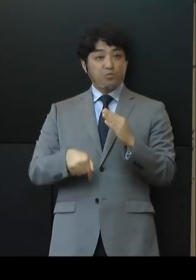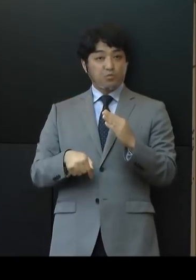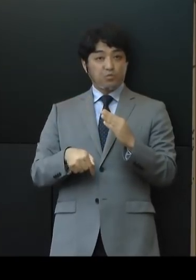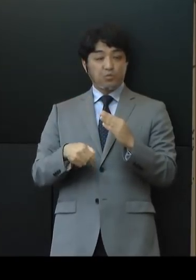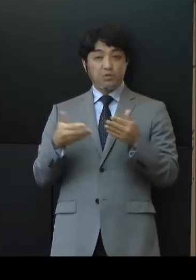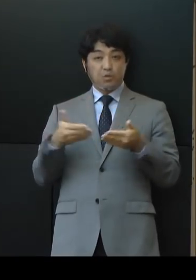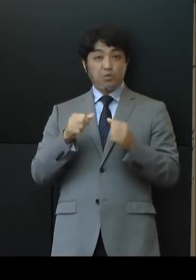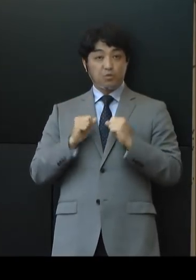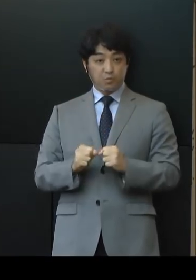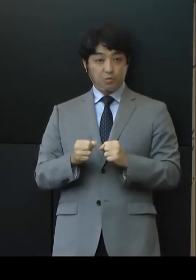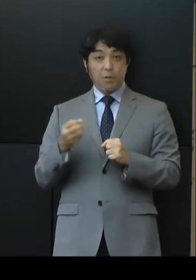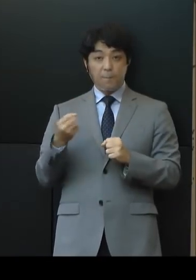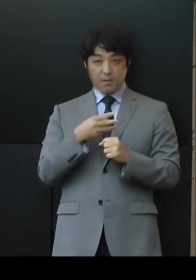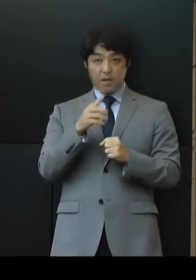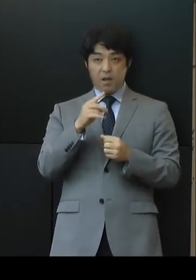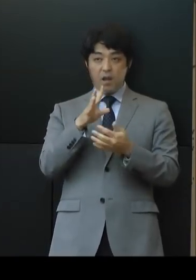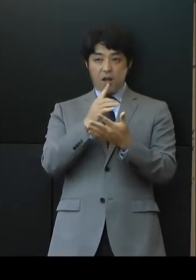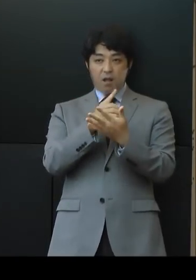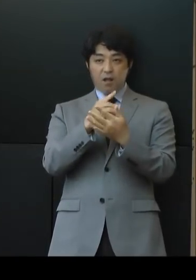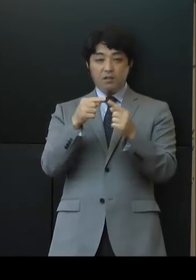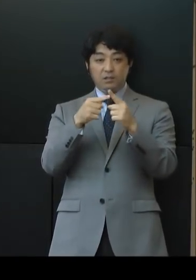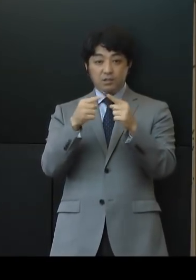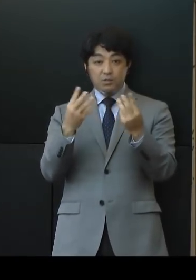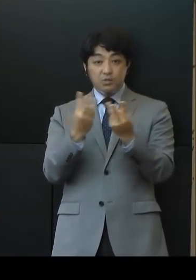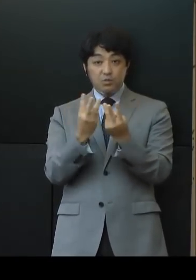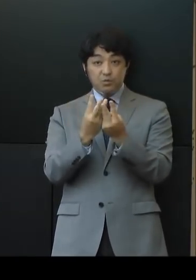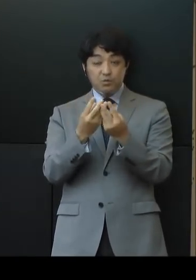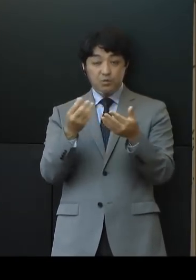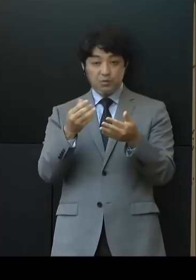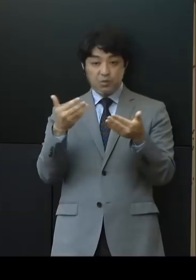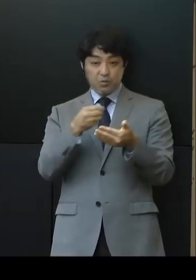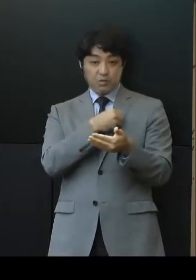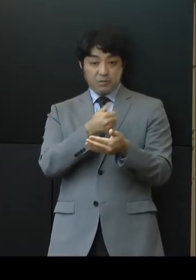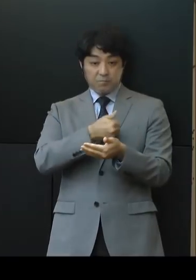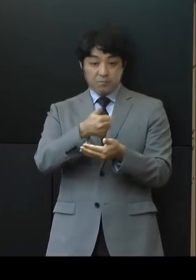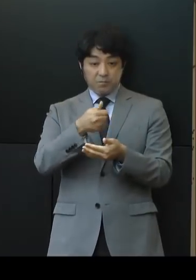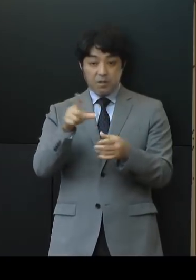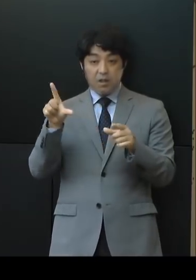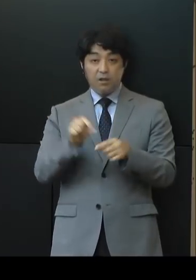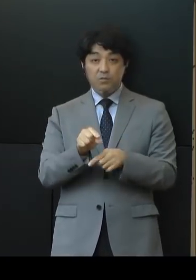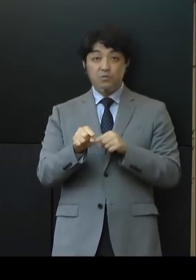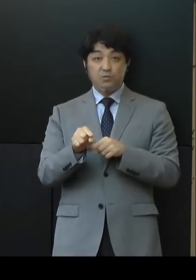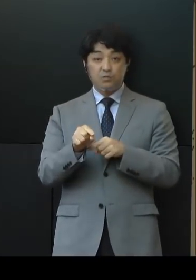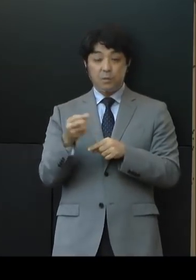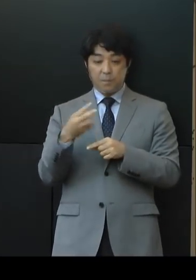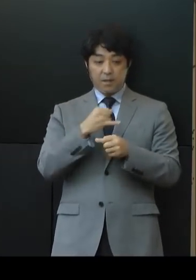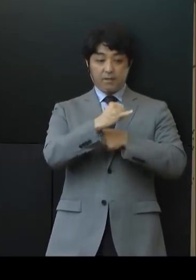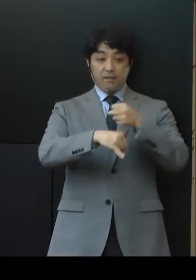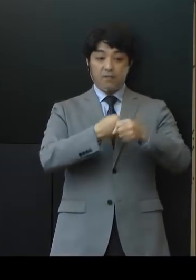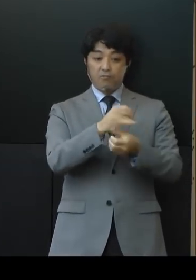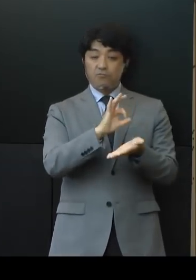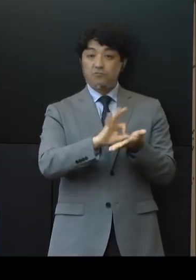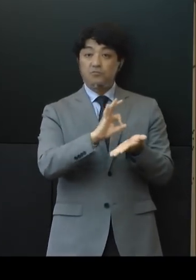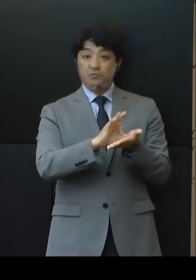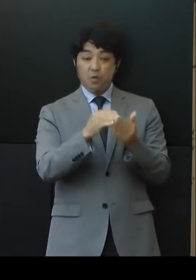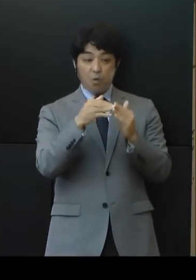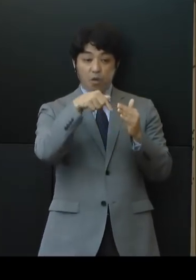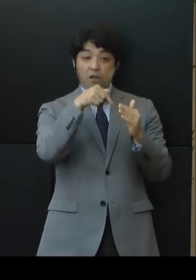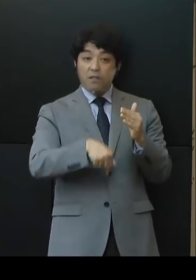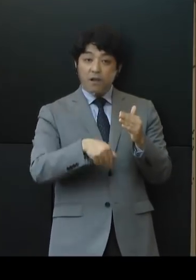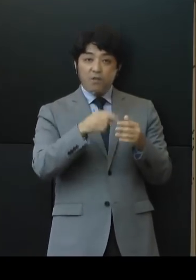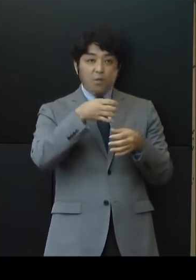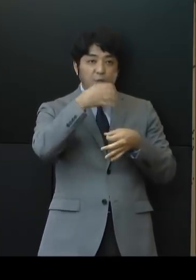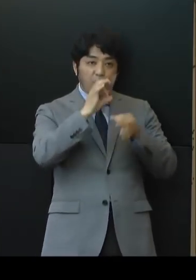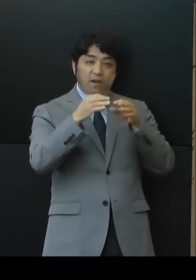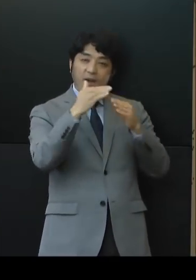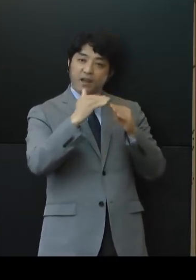勤といった職場での取り組みを進める一方、インターネットを使った在宅での飲み会やおしゃべりな